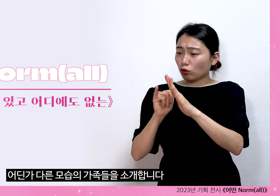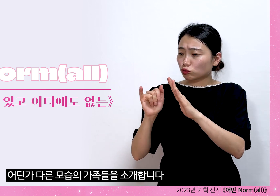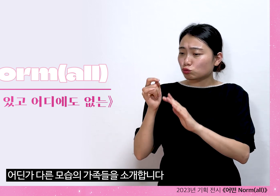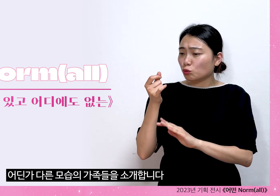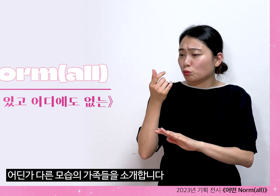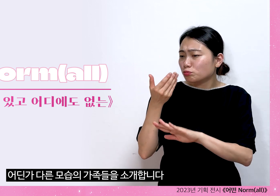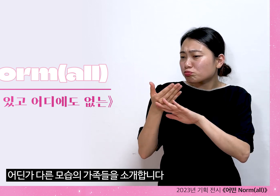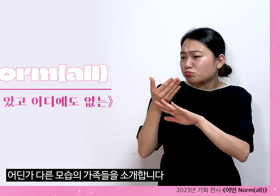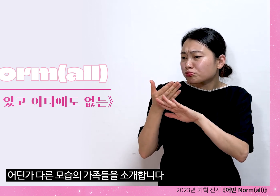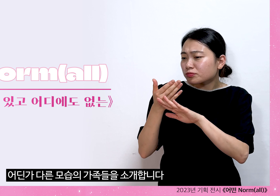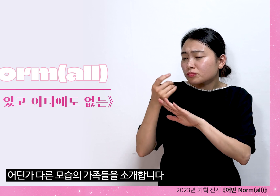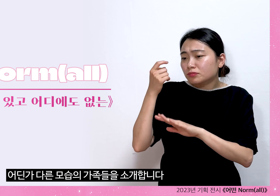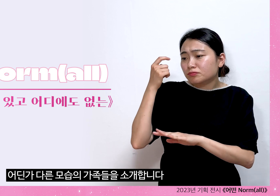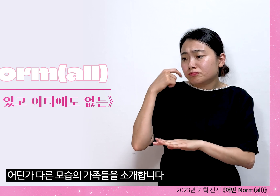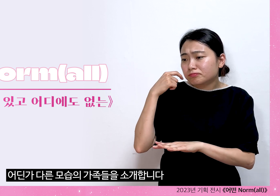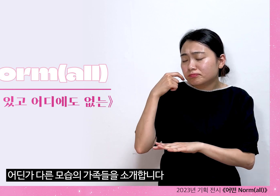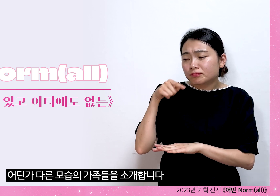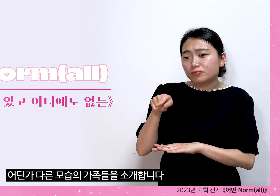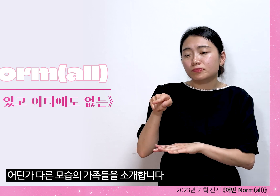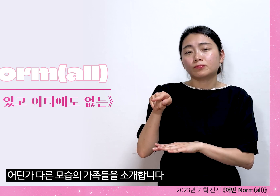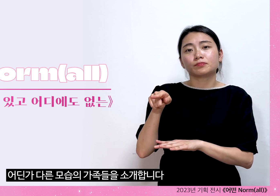소개합니다.